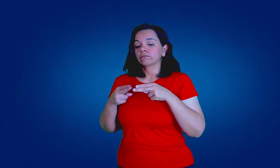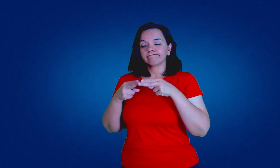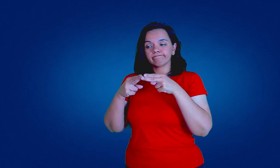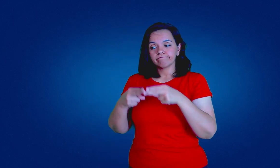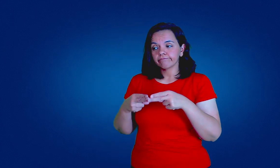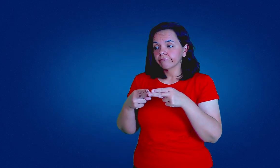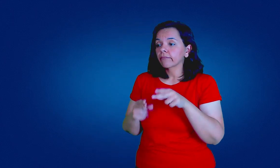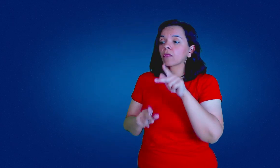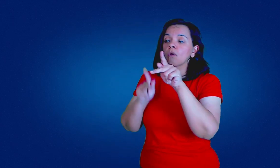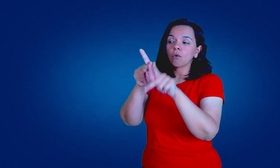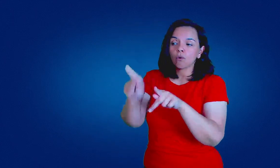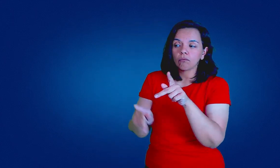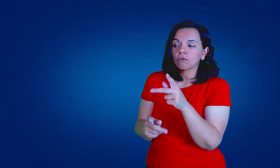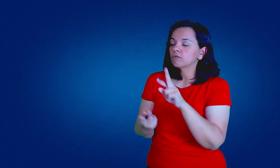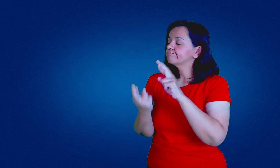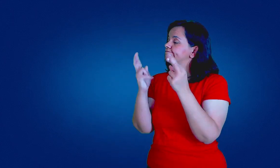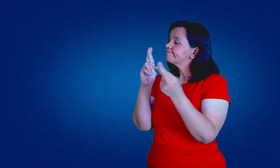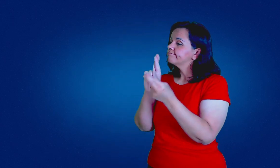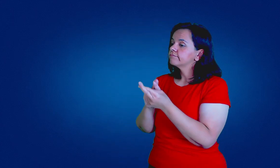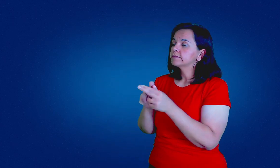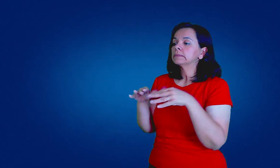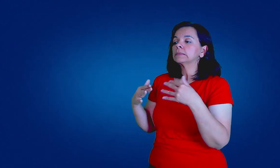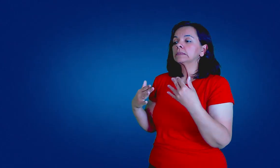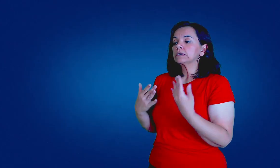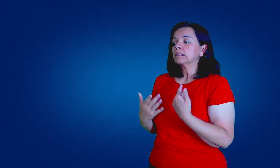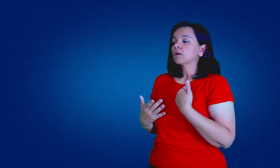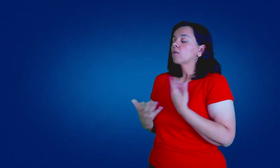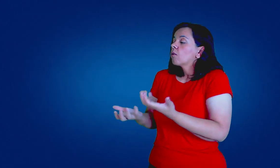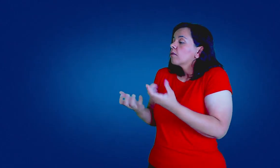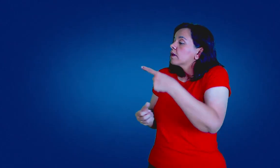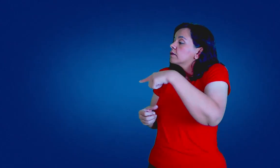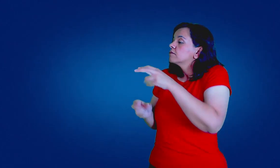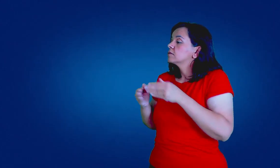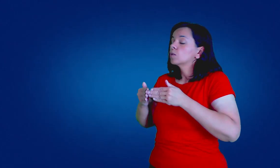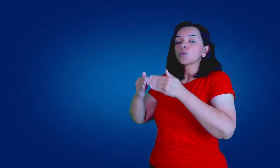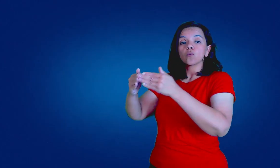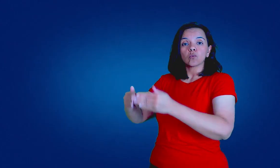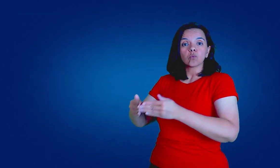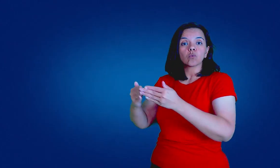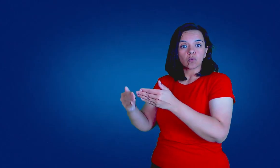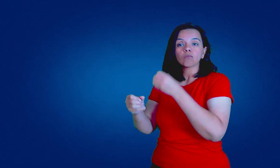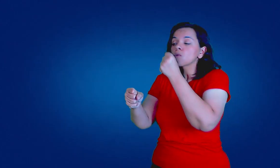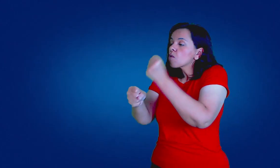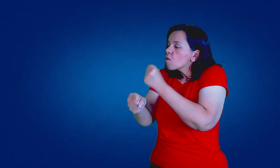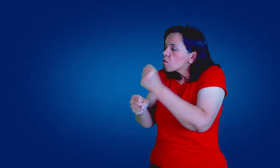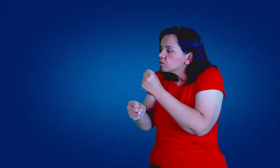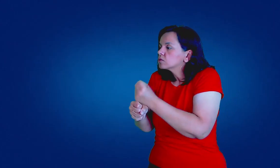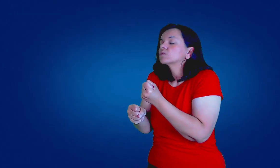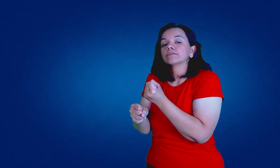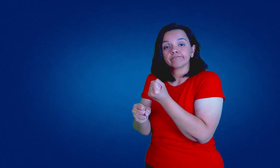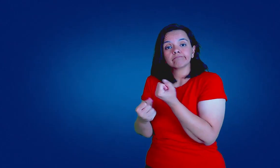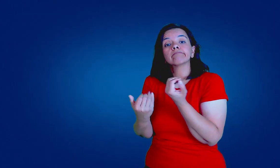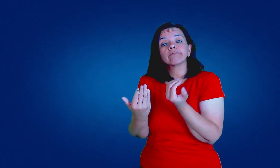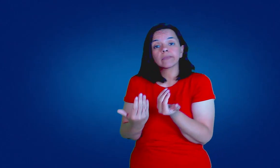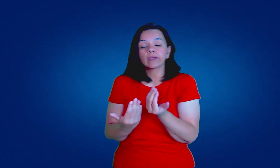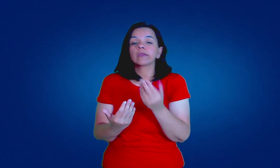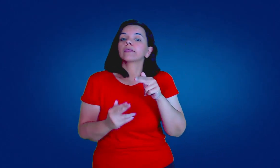Então, um dia, Deus, vendo que o povo não se arrependia, disse que